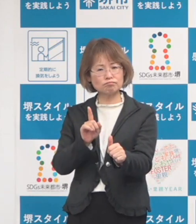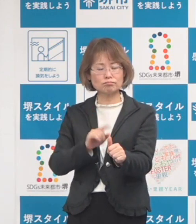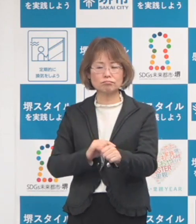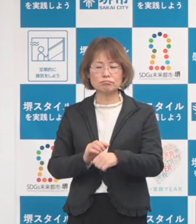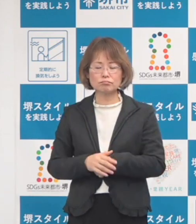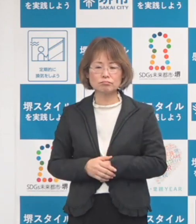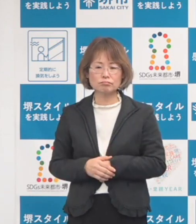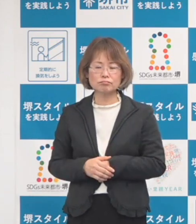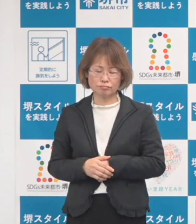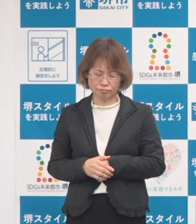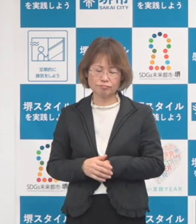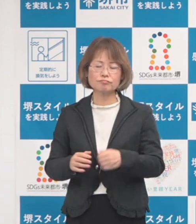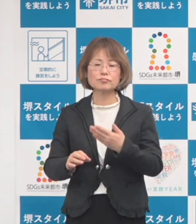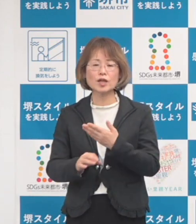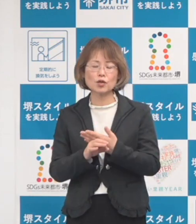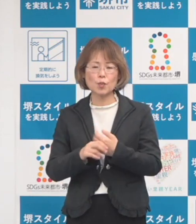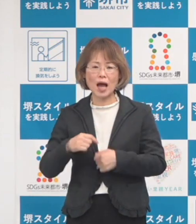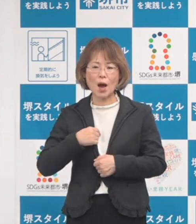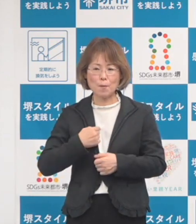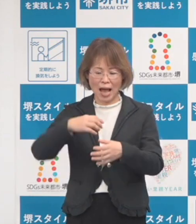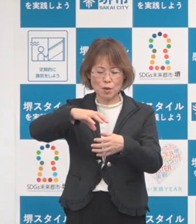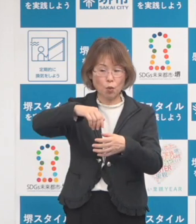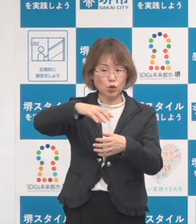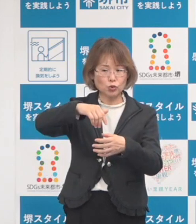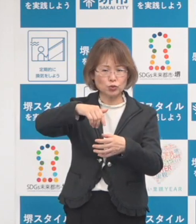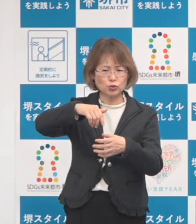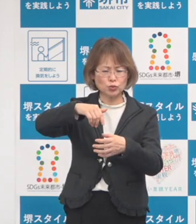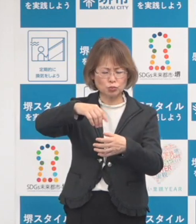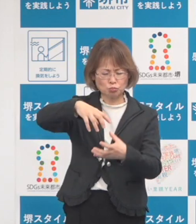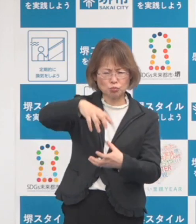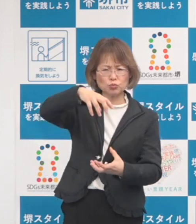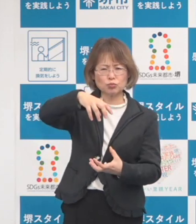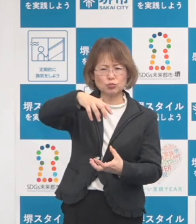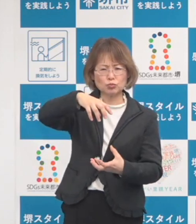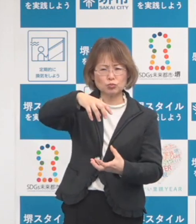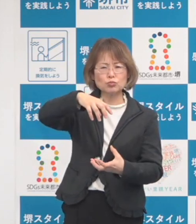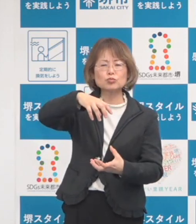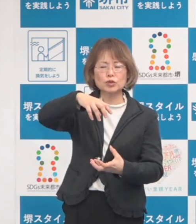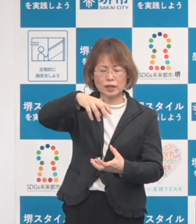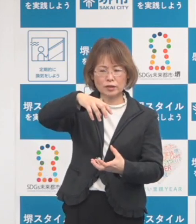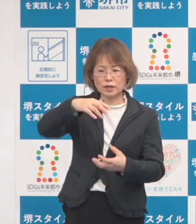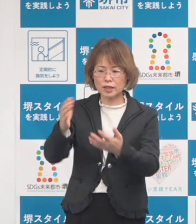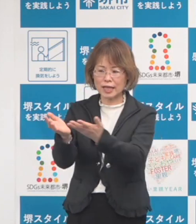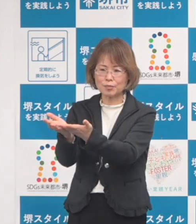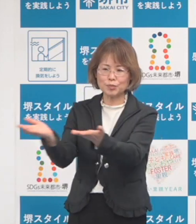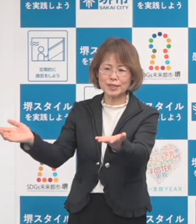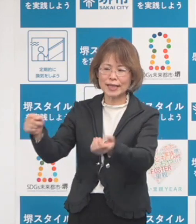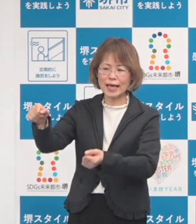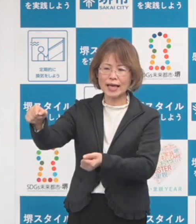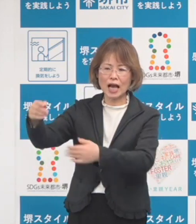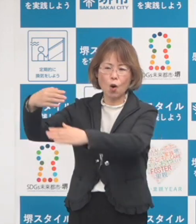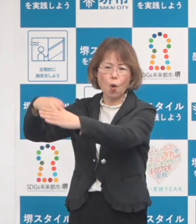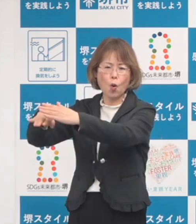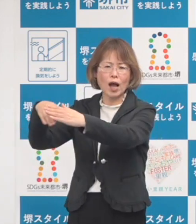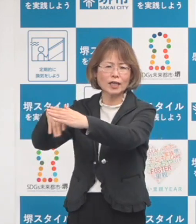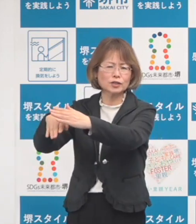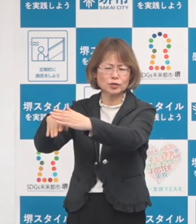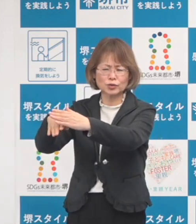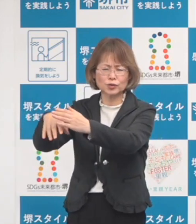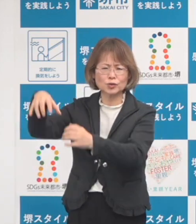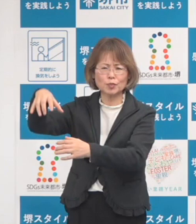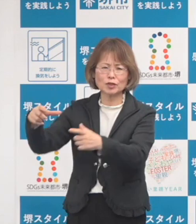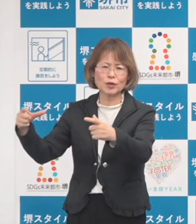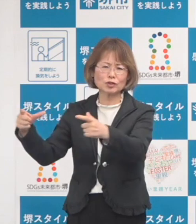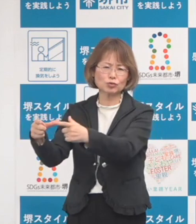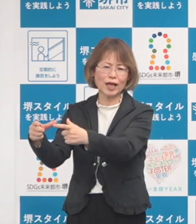例えばそのマイボトルとかそういったかさばるものだと店側にが保管するスペースが少なかったりする